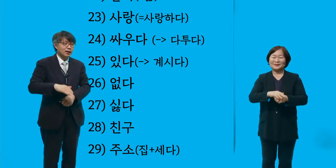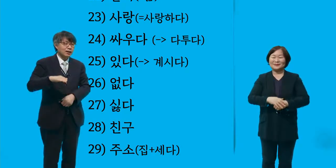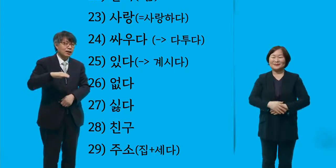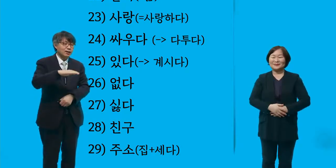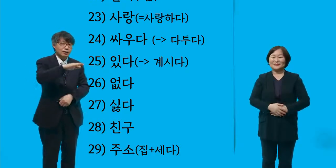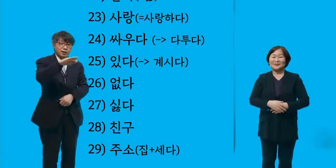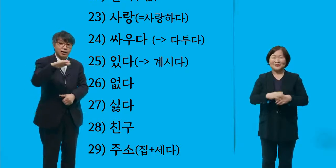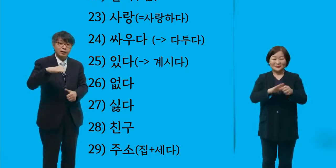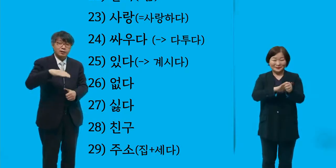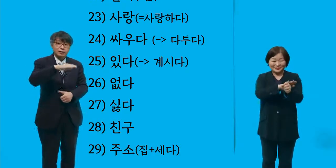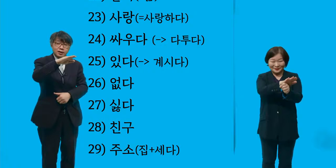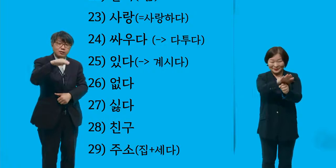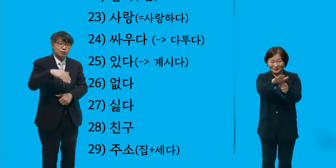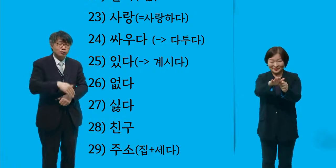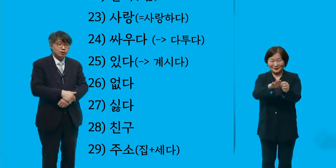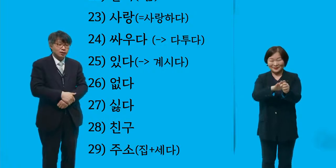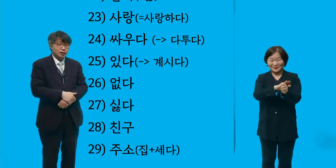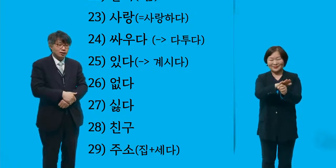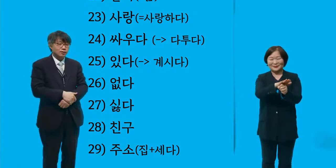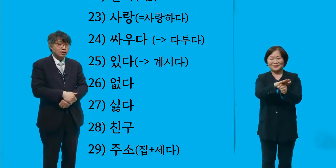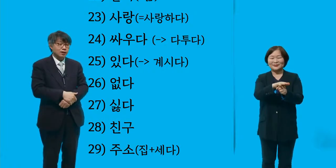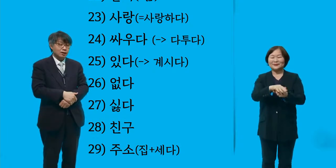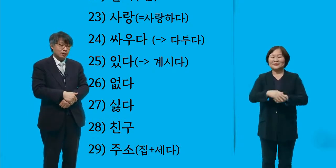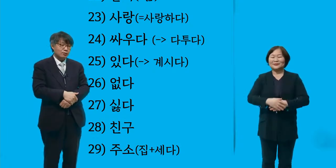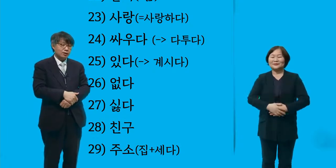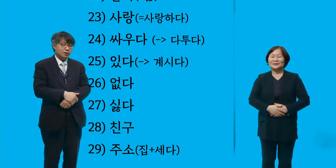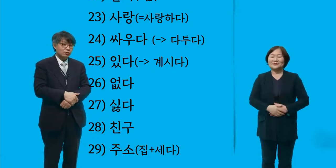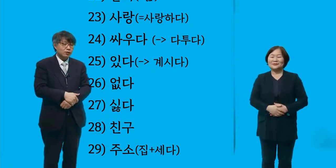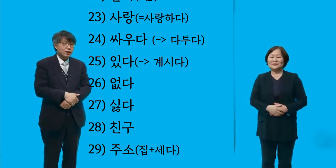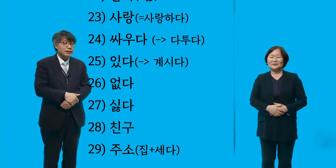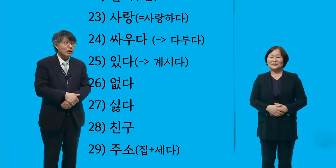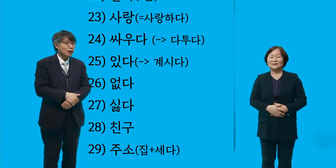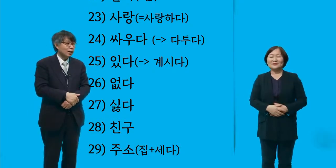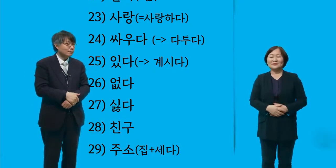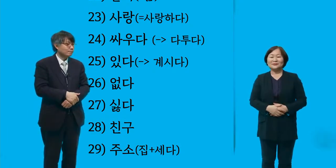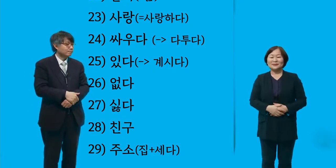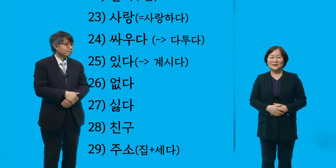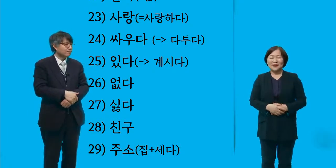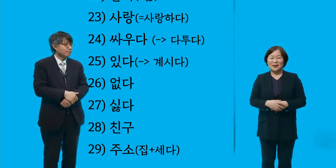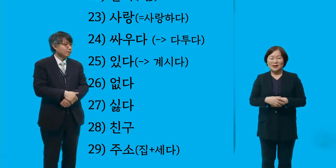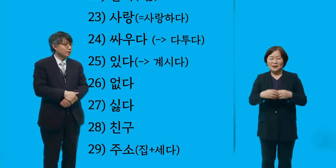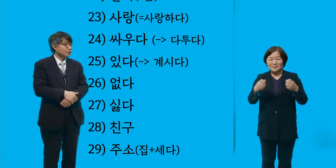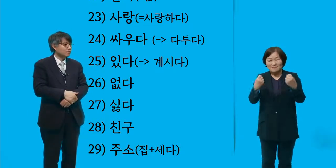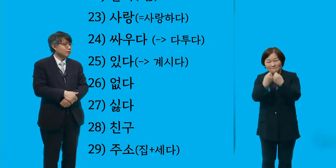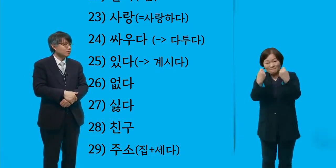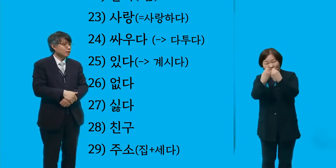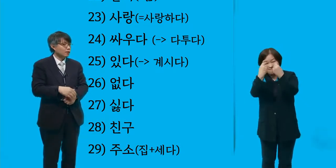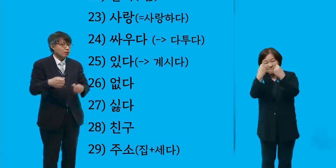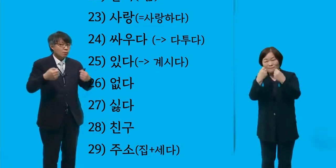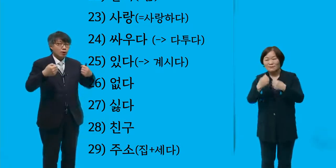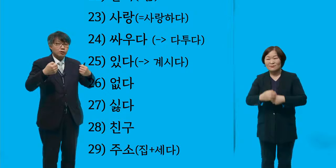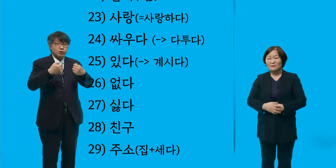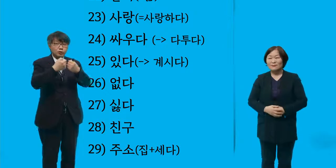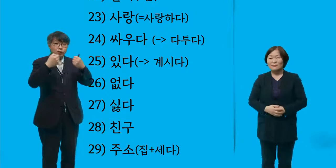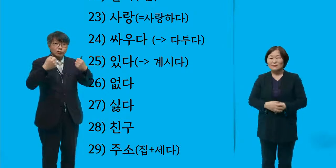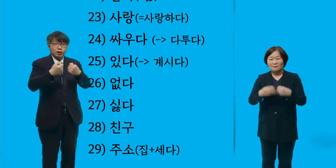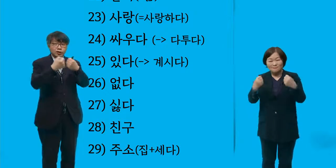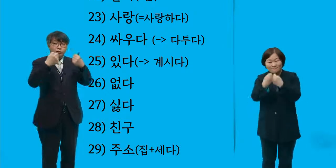사랑한다 이렇게 쓰다듬어 주는 것 하시면 될 것 같고요. 싸우다. 이렇게 뭔가 치고받고 이렇게 싸우는